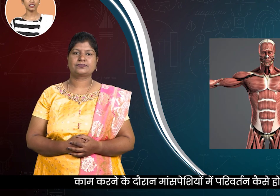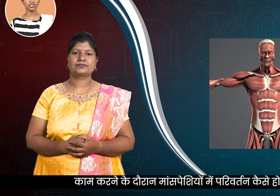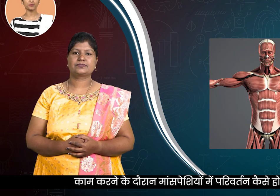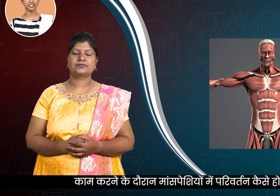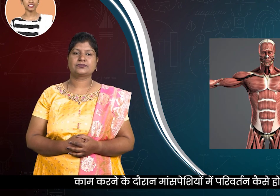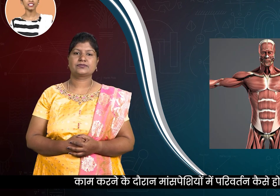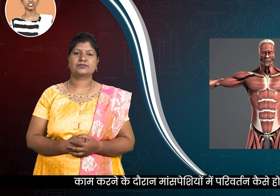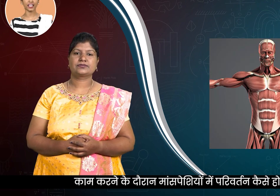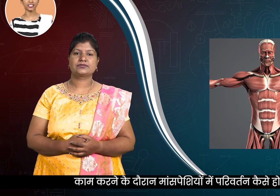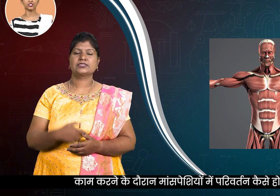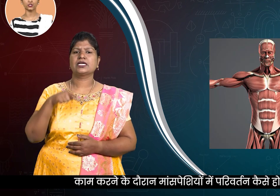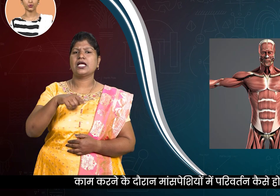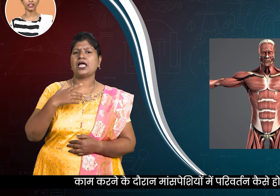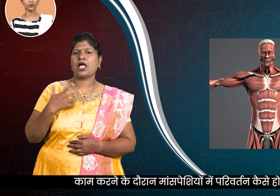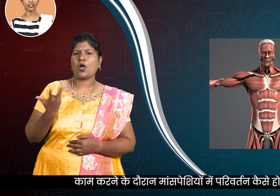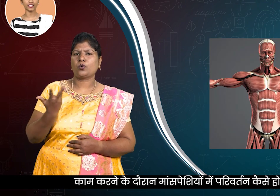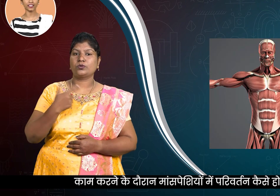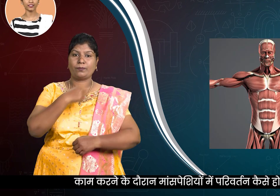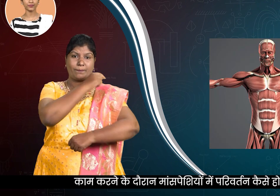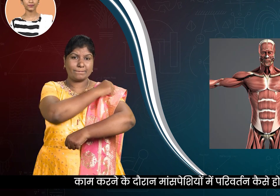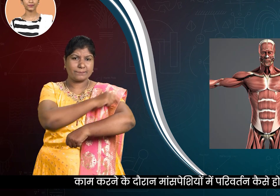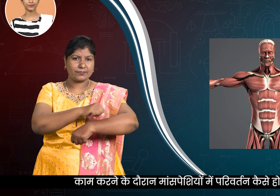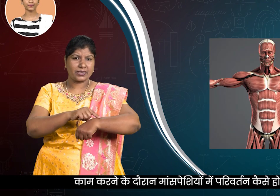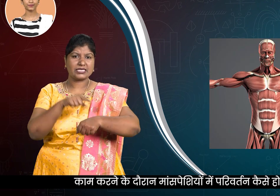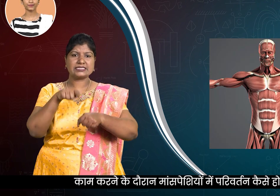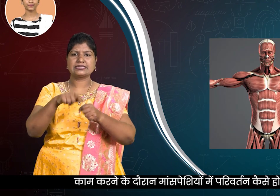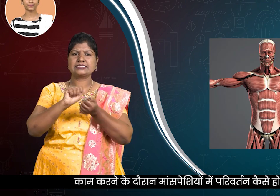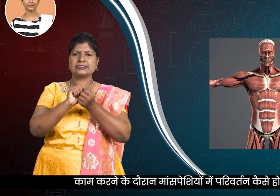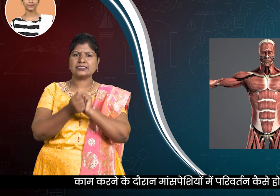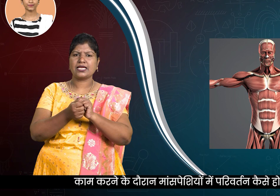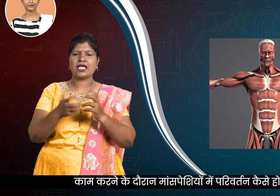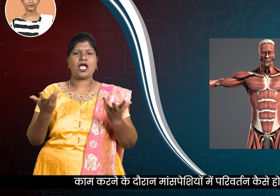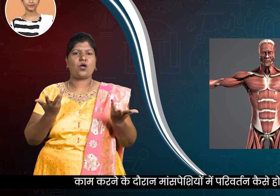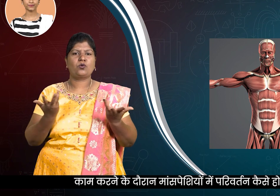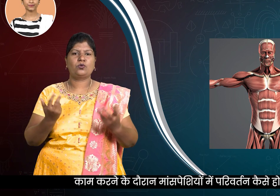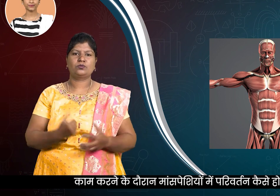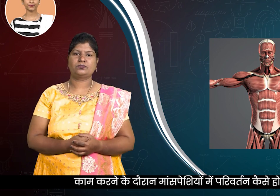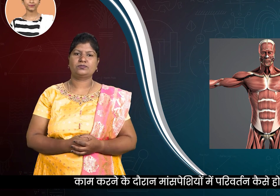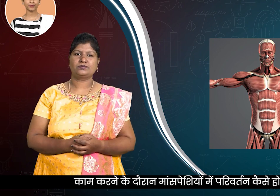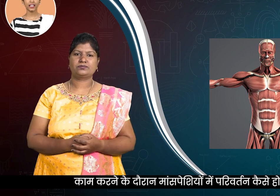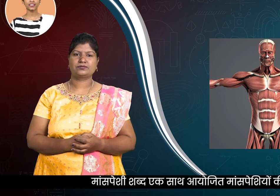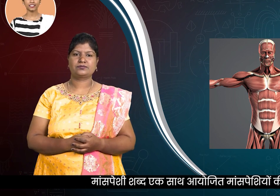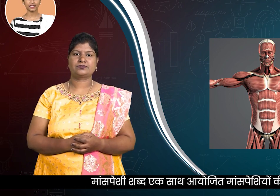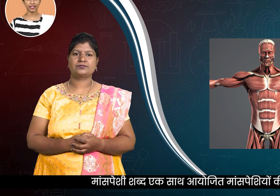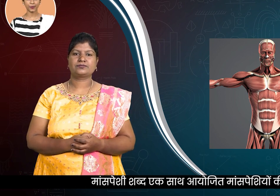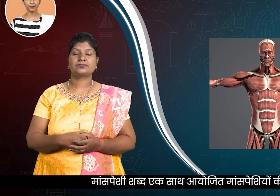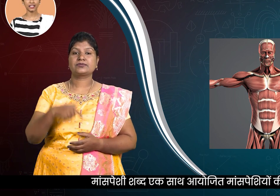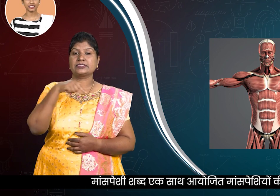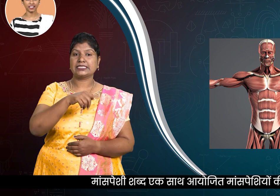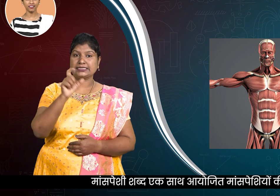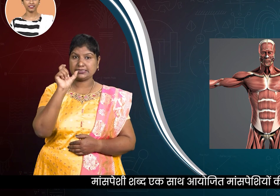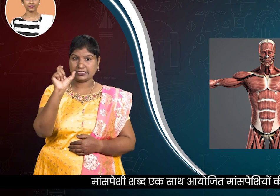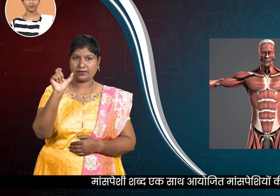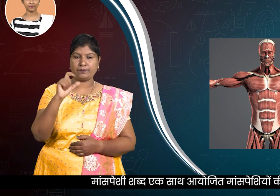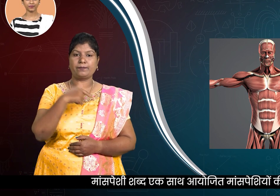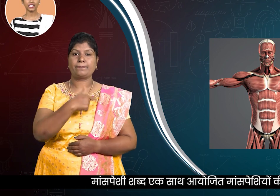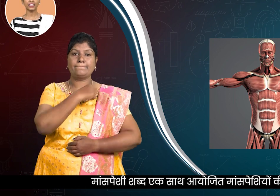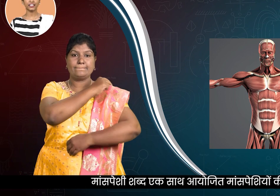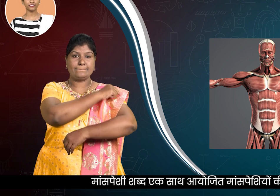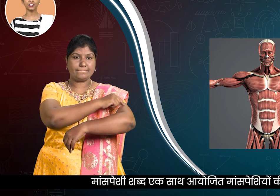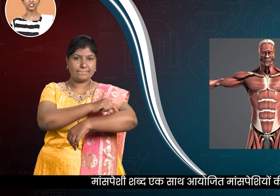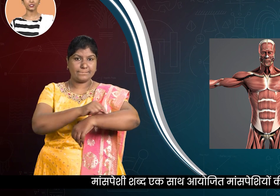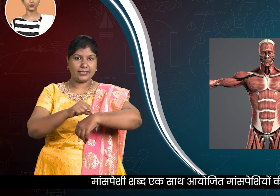काम करने के दौरान मांसपेशियों में परिवर्तन कैसे होता है? मांसपेशी शब्द एक